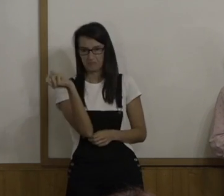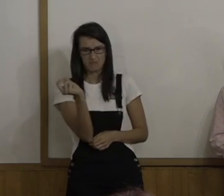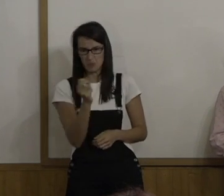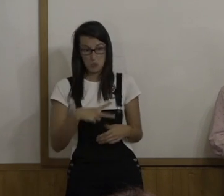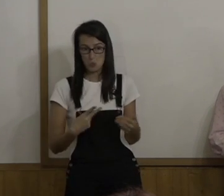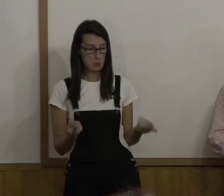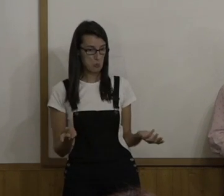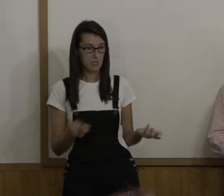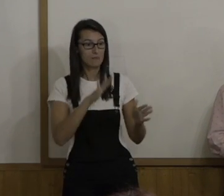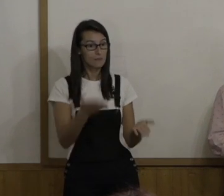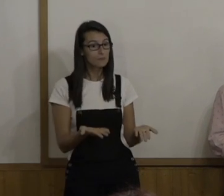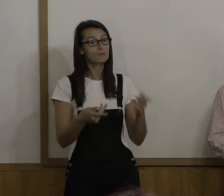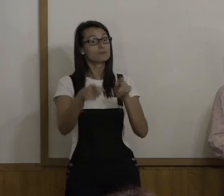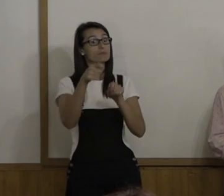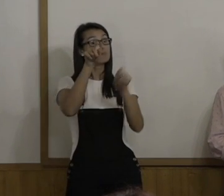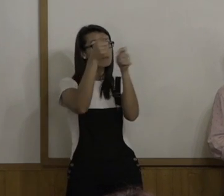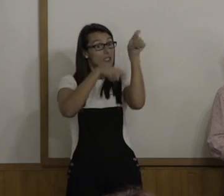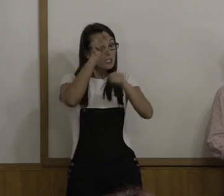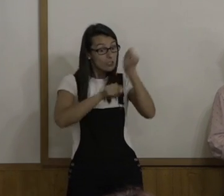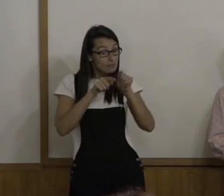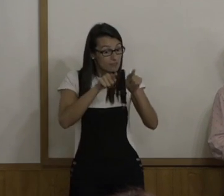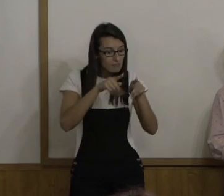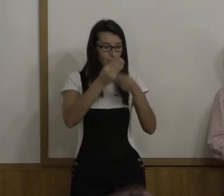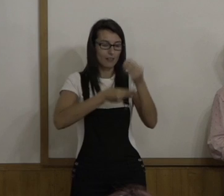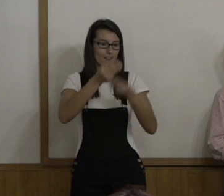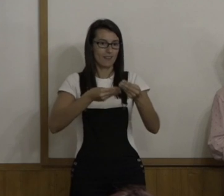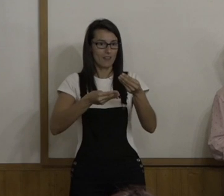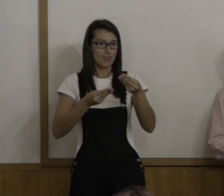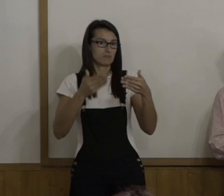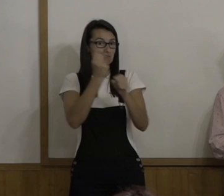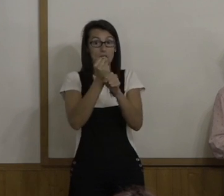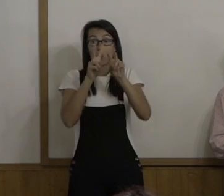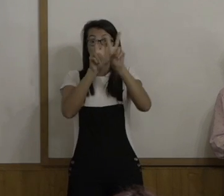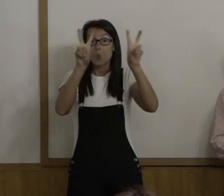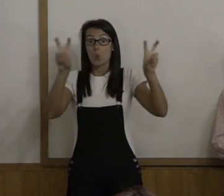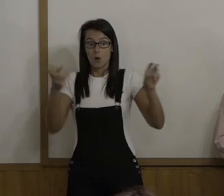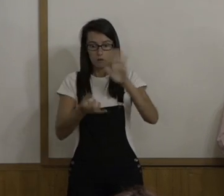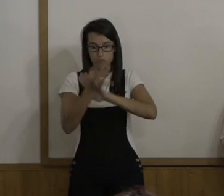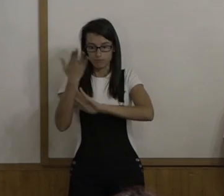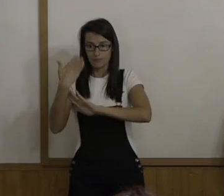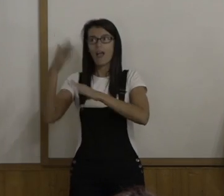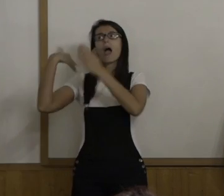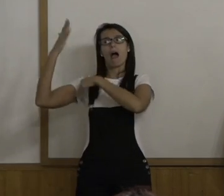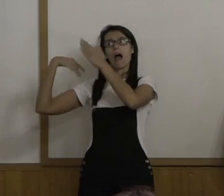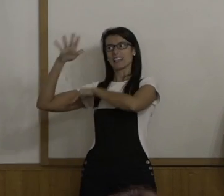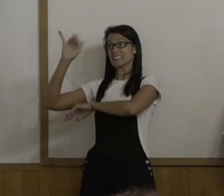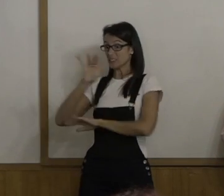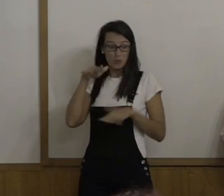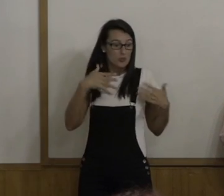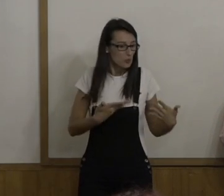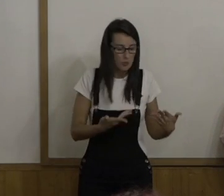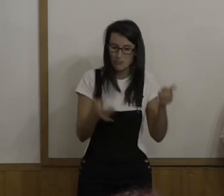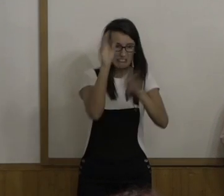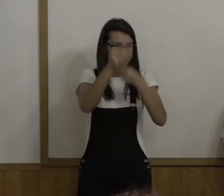ellos están haciendo unas emprendedurías impresionantes. Y yo siempre he pensado, y se hacía en la antigüedad y ahora no se está haciendo, que la gente